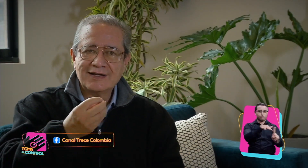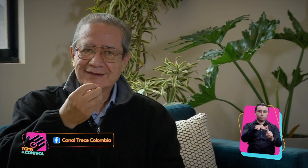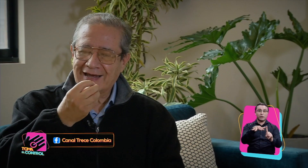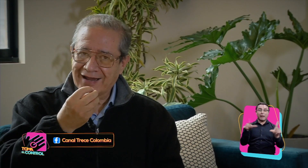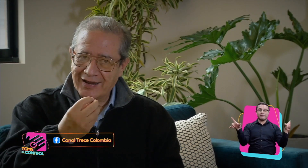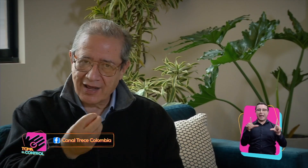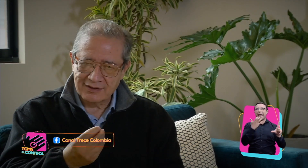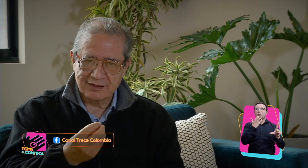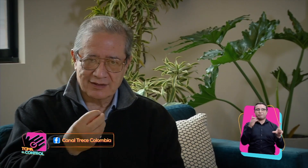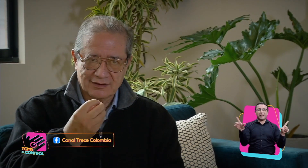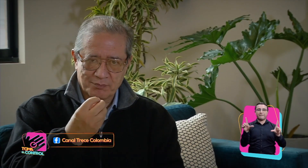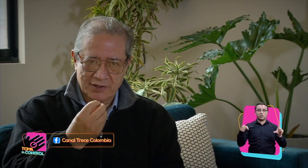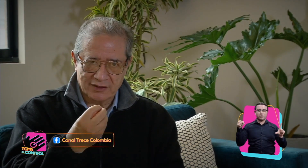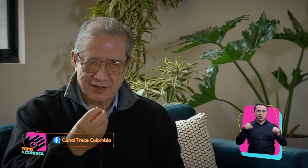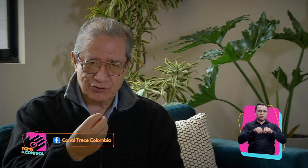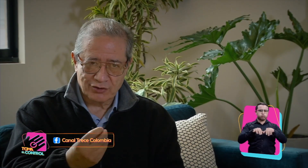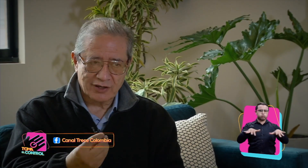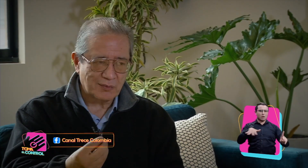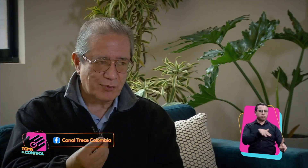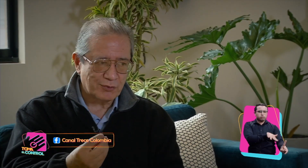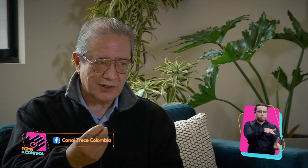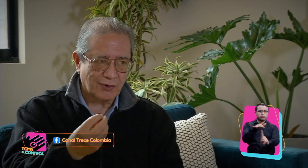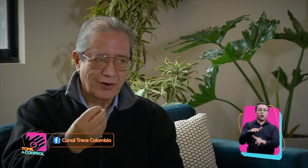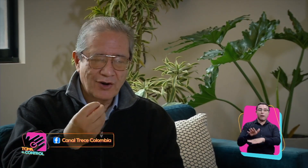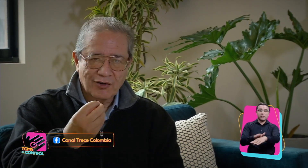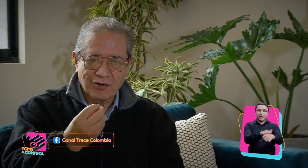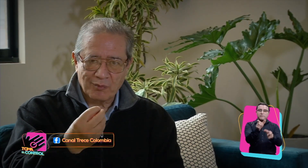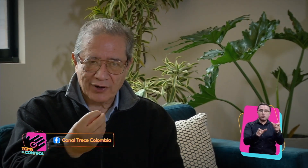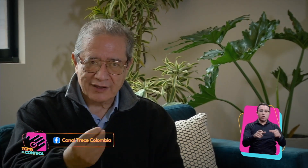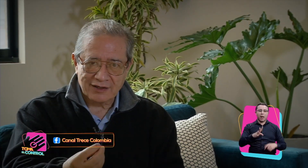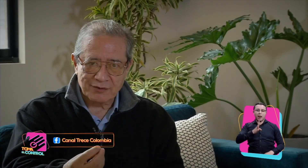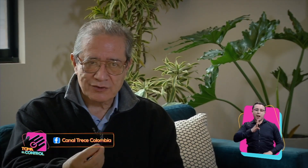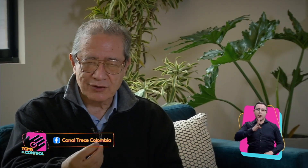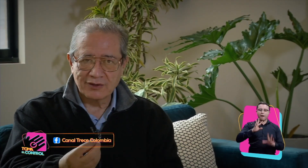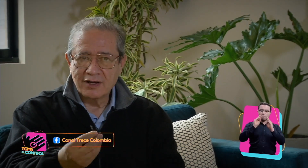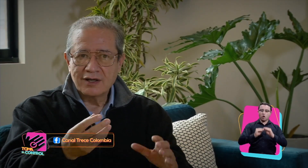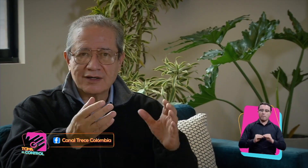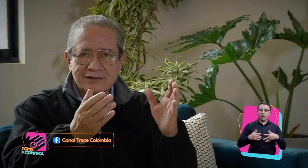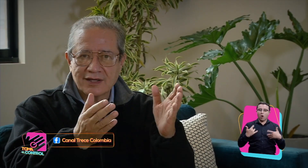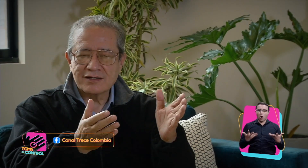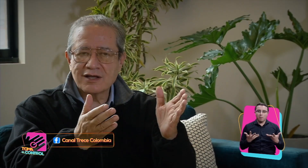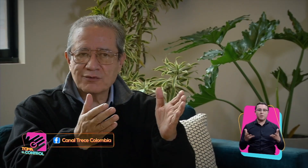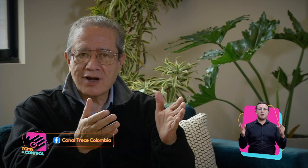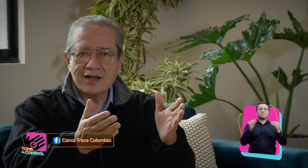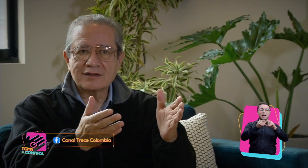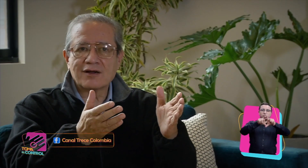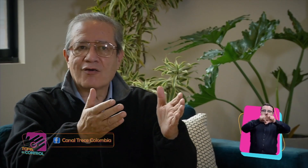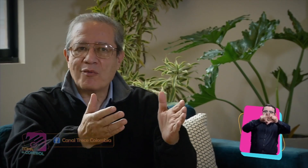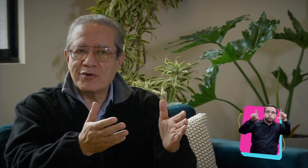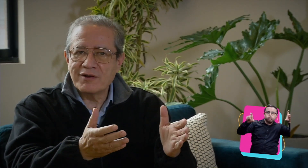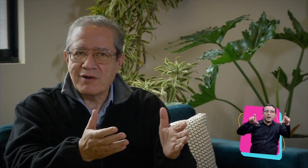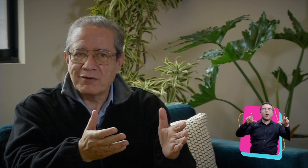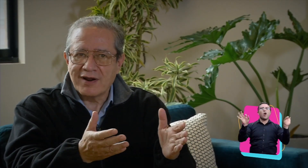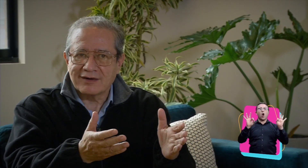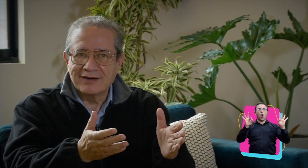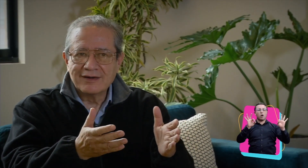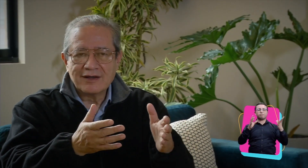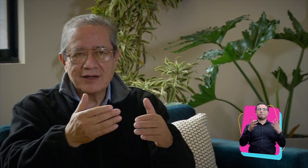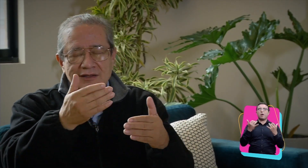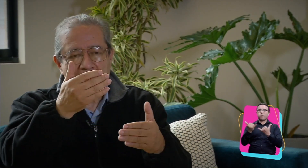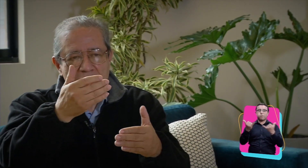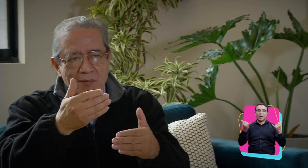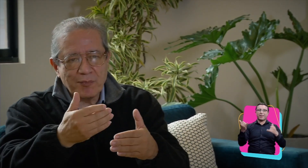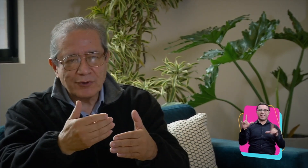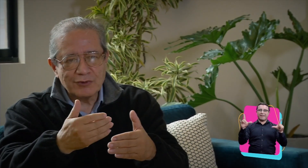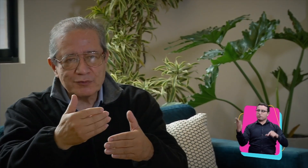fuerza tan grande de penetración en el público como la televisión le está diciendo a la gente cómo debe hablar.